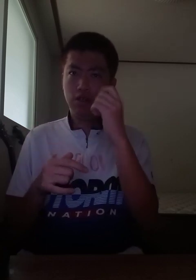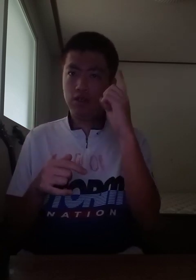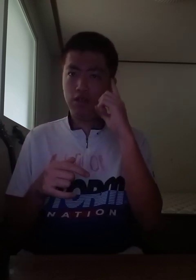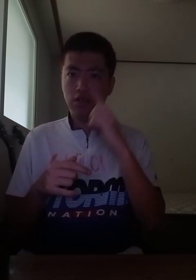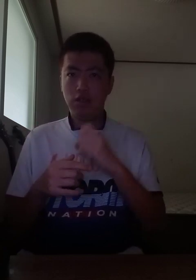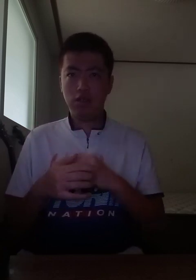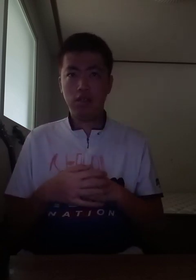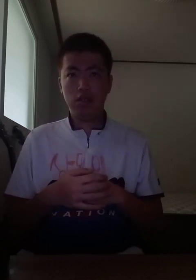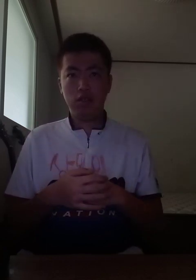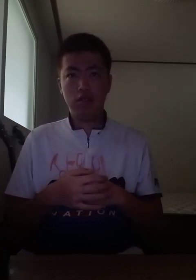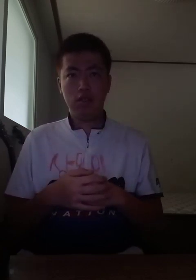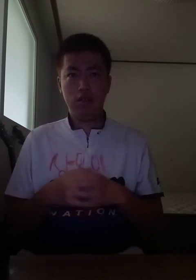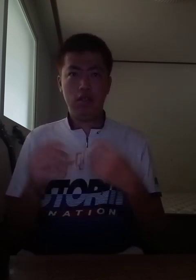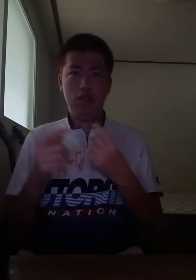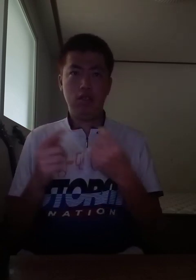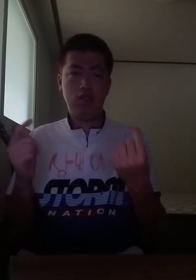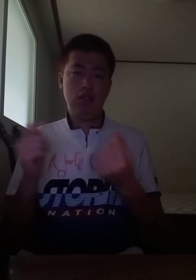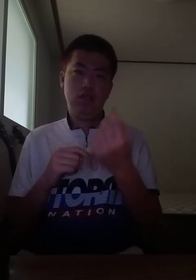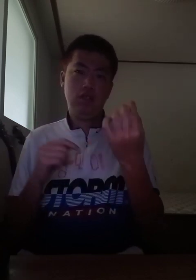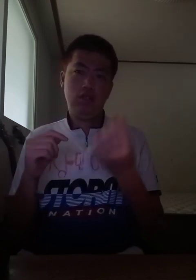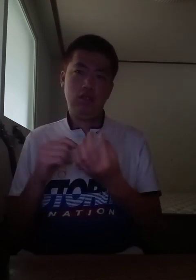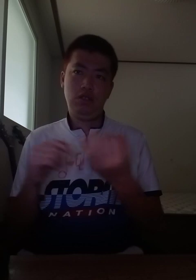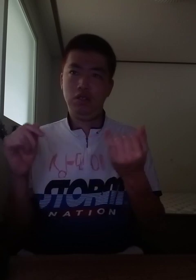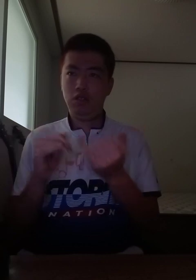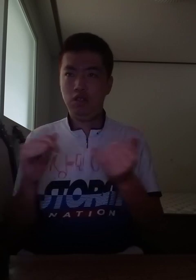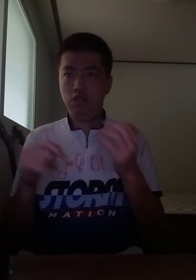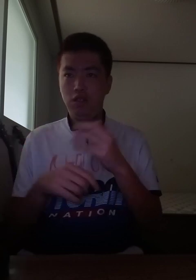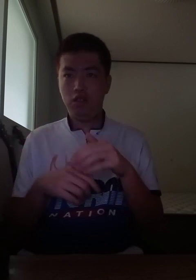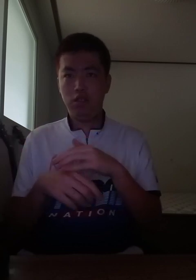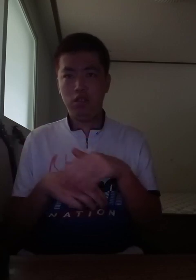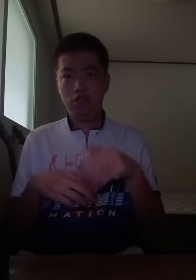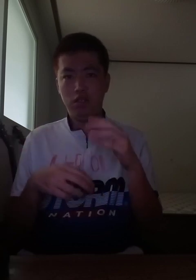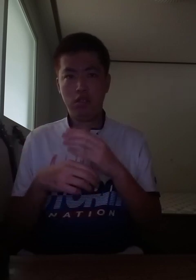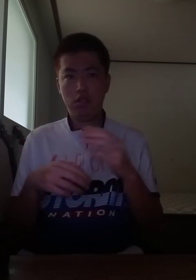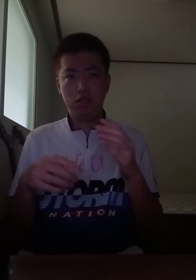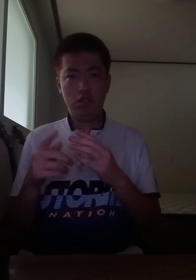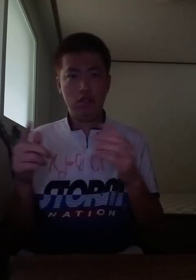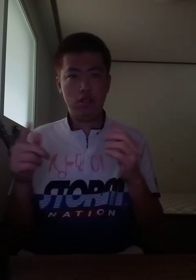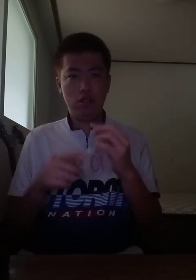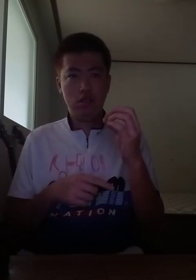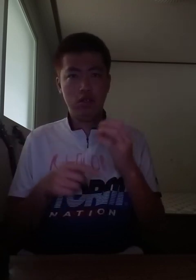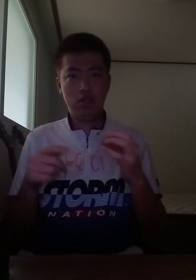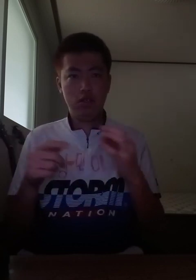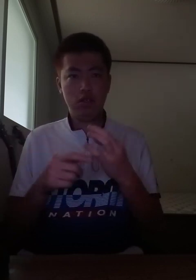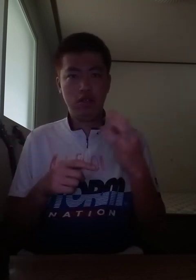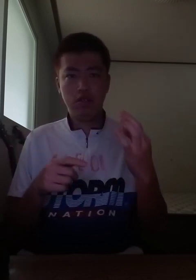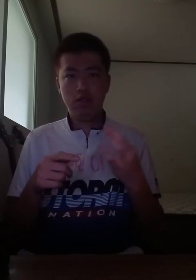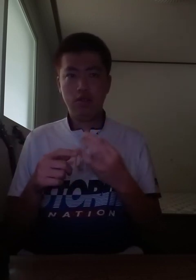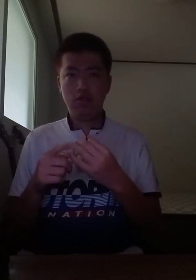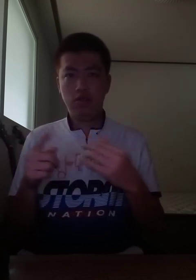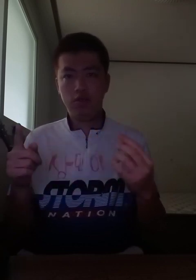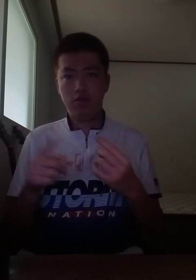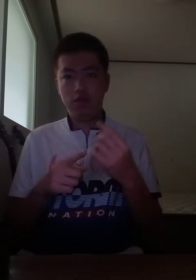텐데요. 이 같은 여성 혐오를 보이는 살인사건을 막기 위해서 서울시가 관리하는